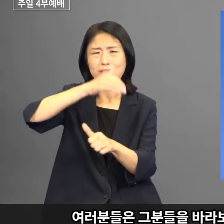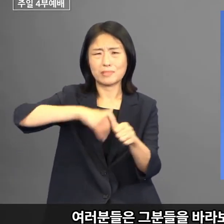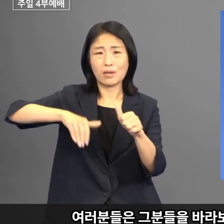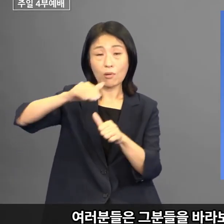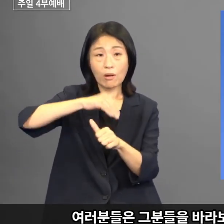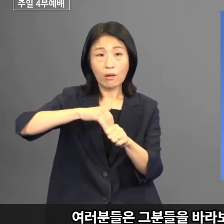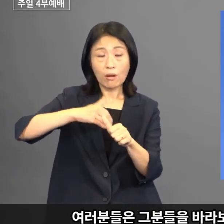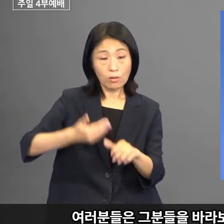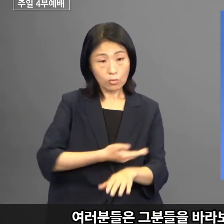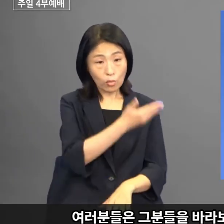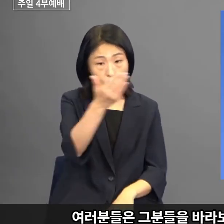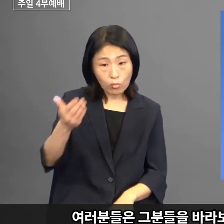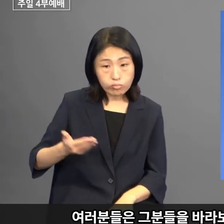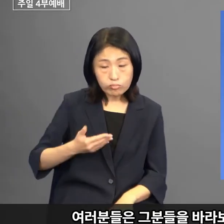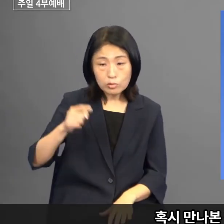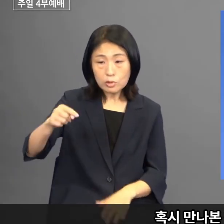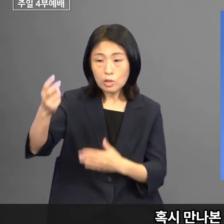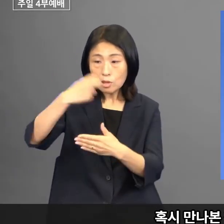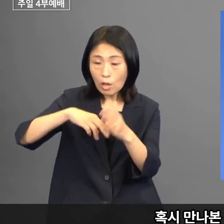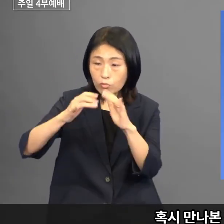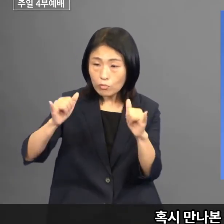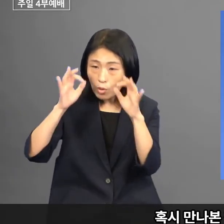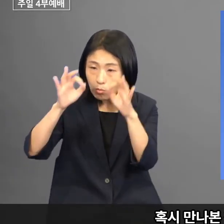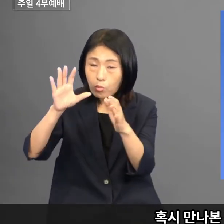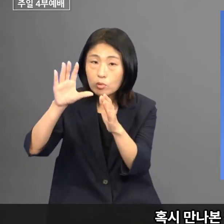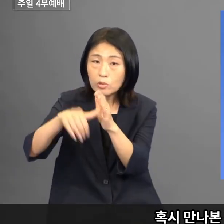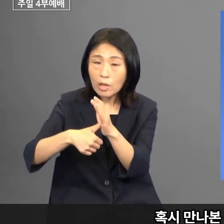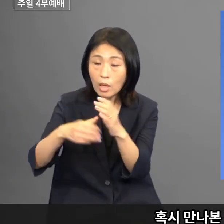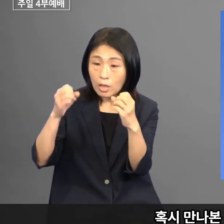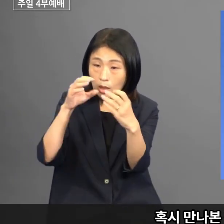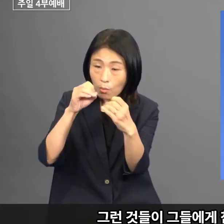바라보실 때 또 그분들과 대화하시며 혹시 만나본 적